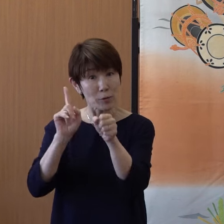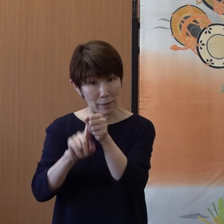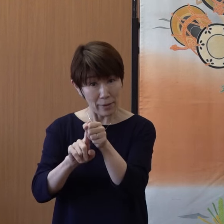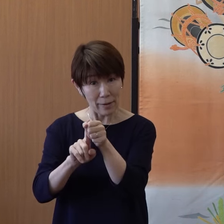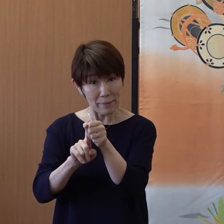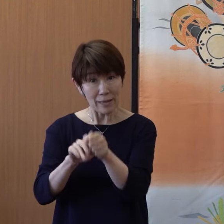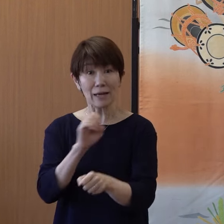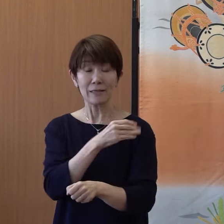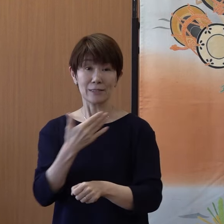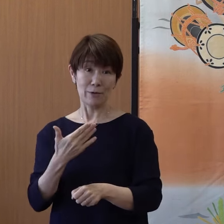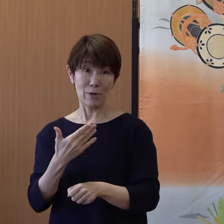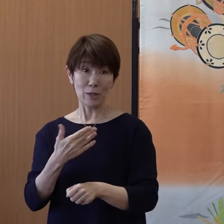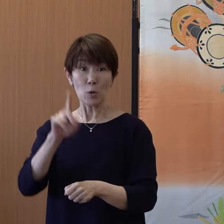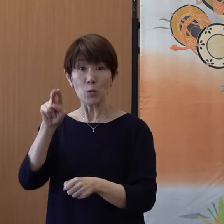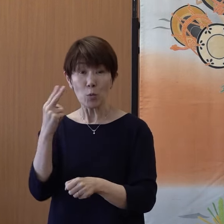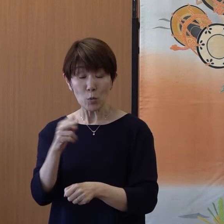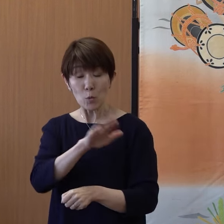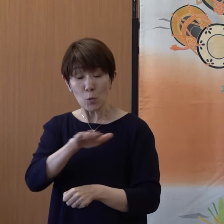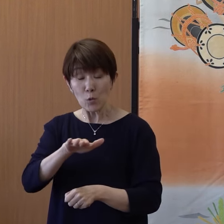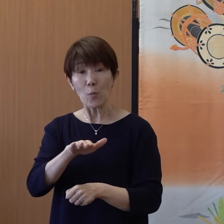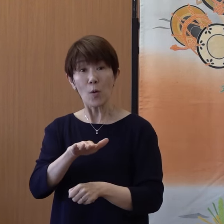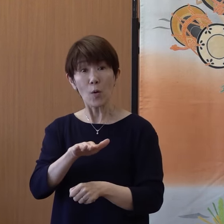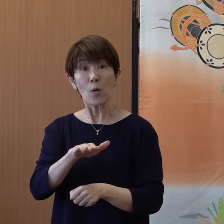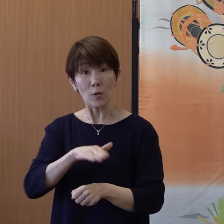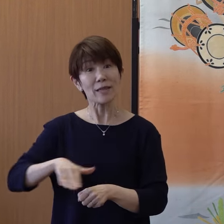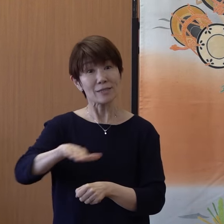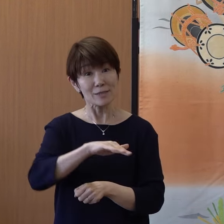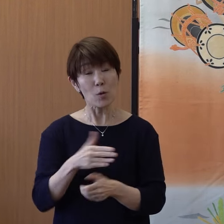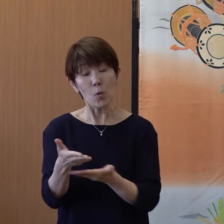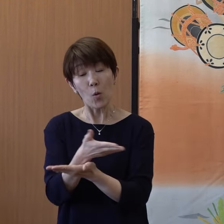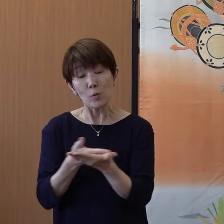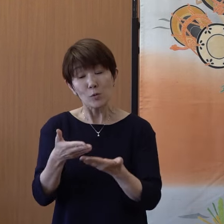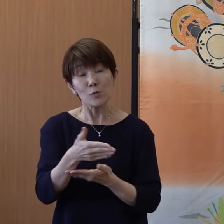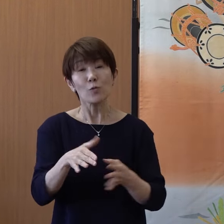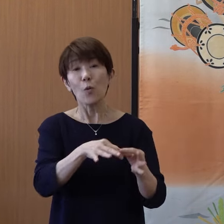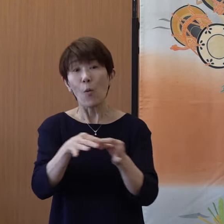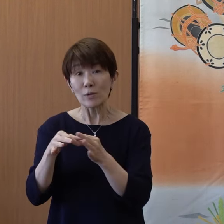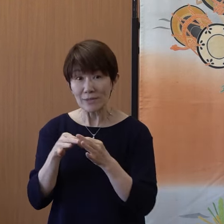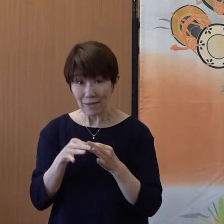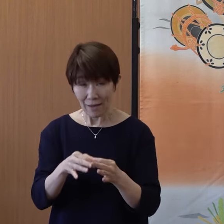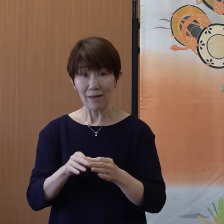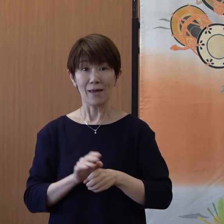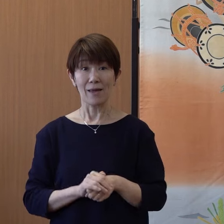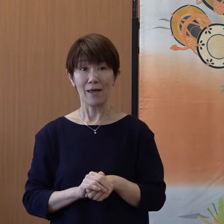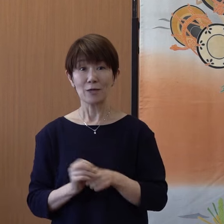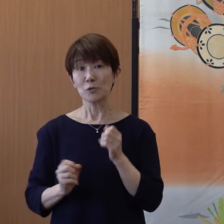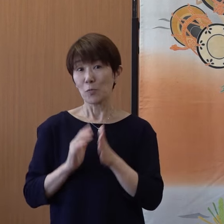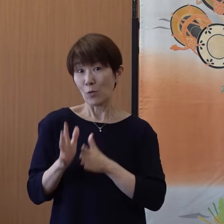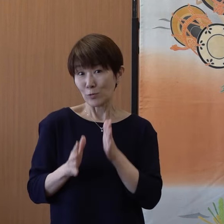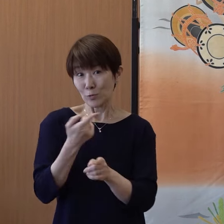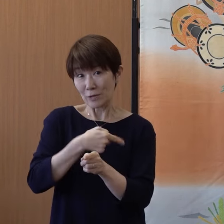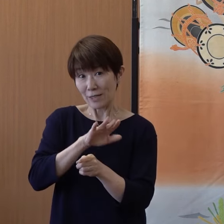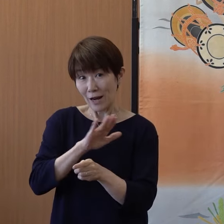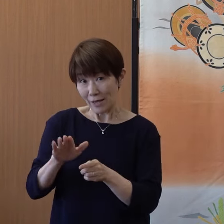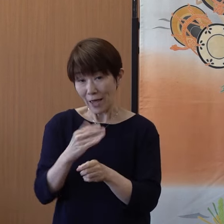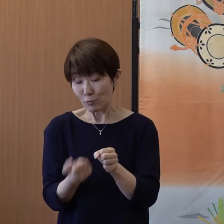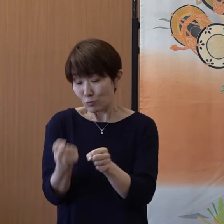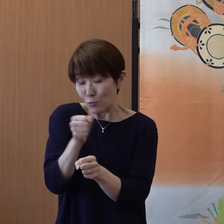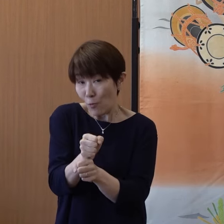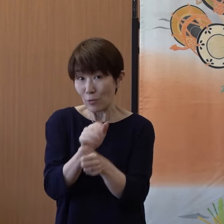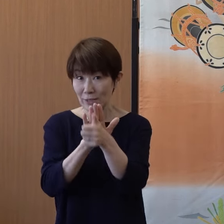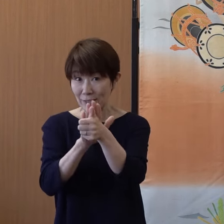と能登の子どもたちとの交流を通してスポーツの力で復興を支えてまい